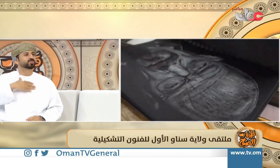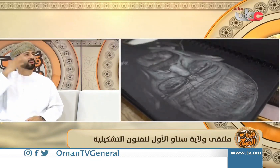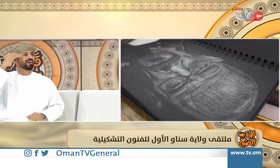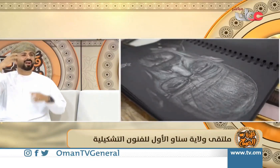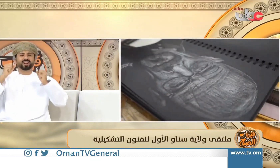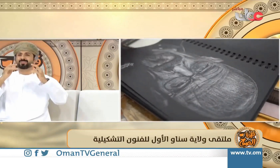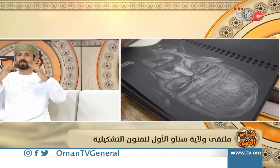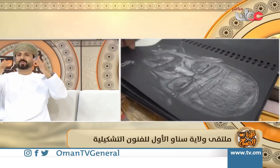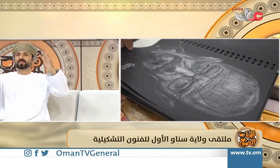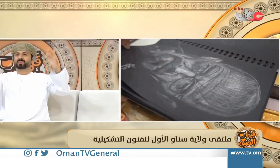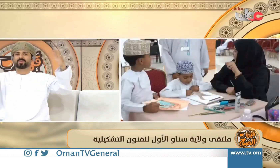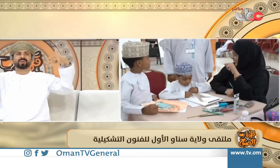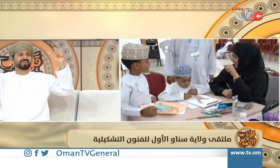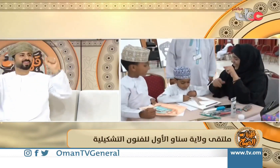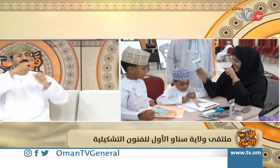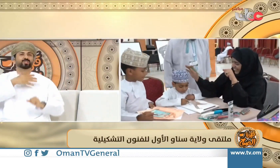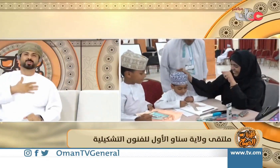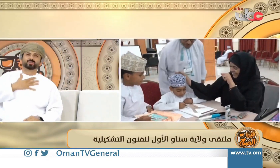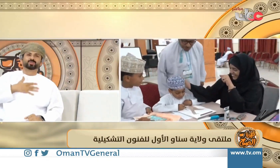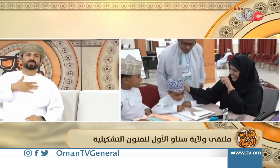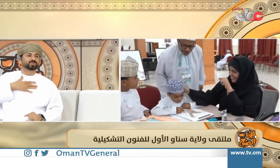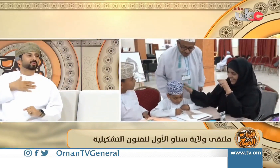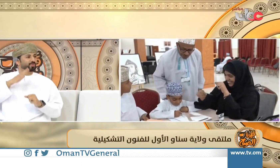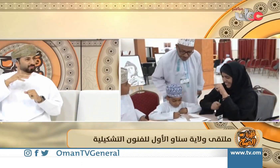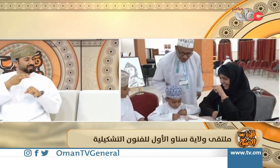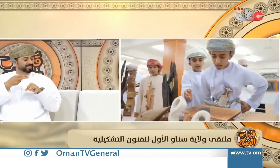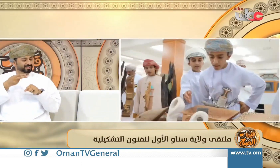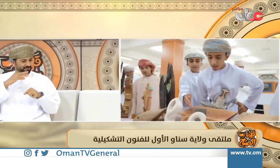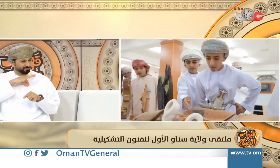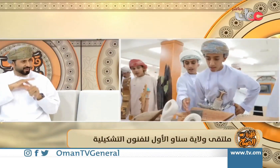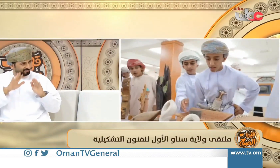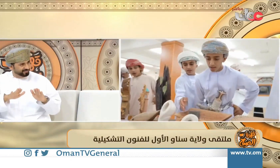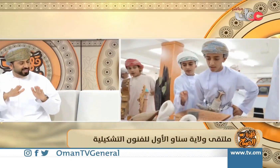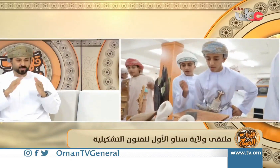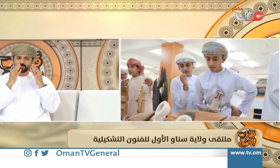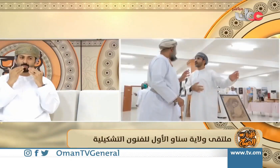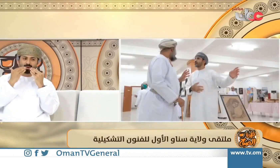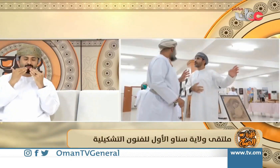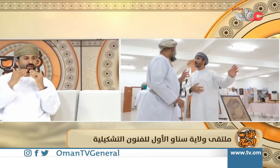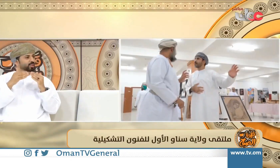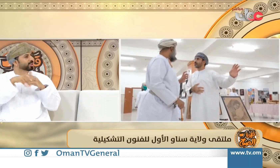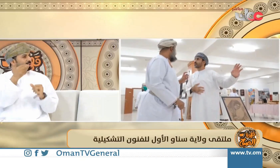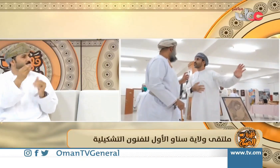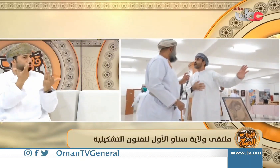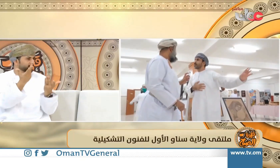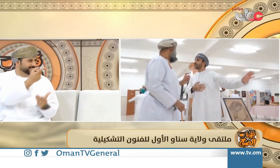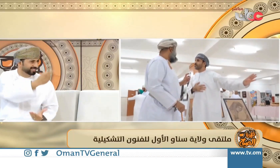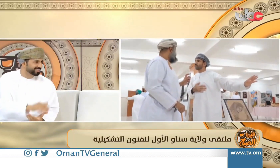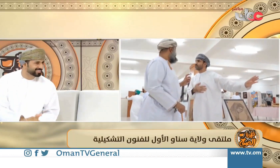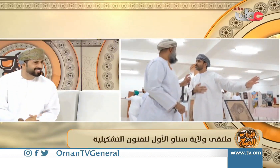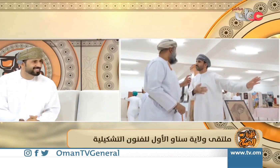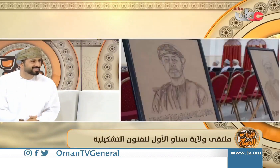التي خرجت فيها من هذا الملتقى وأيضا ردود الأفعال التي وجدتوها ومدى الفائدة التي حصلت